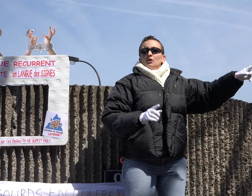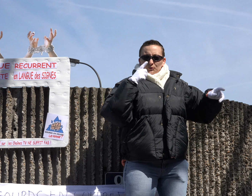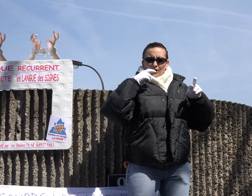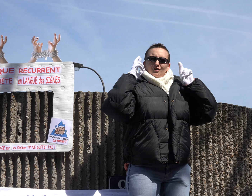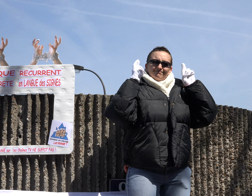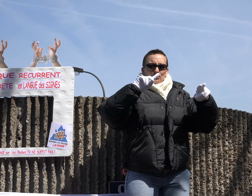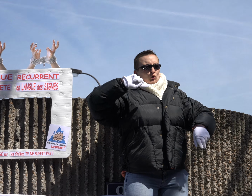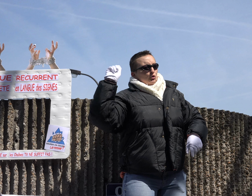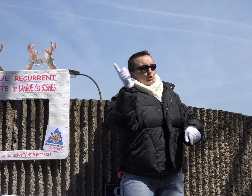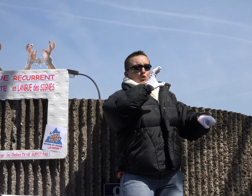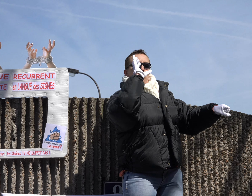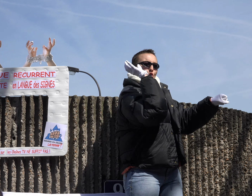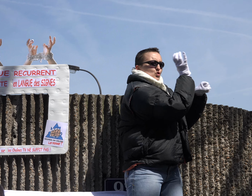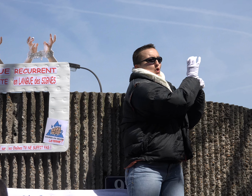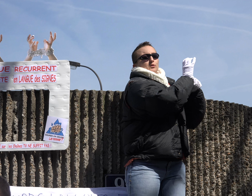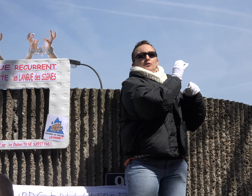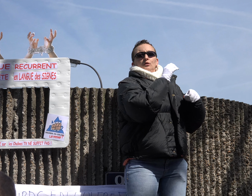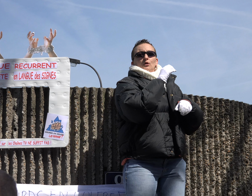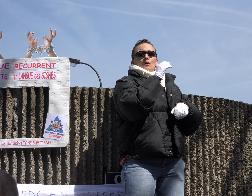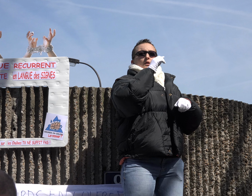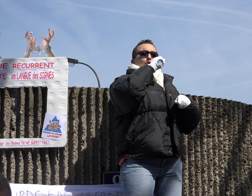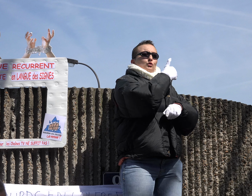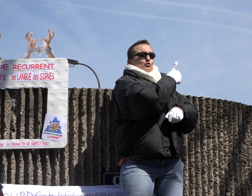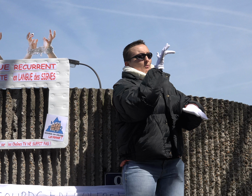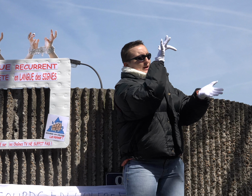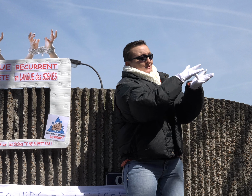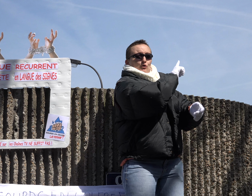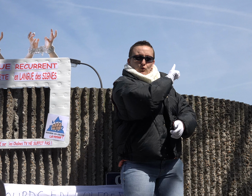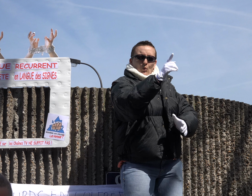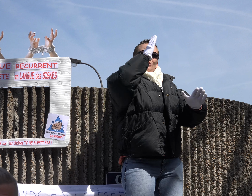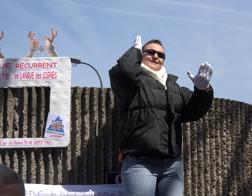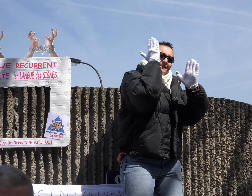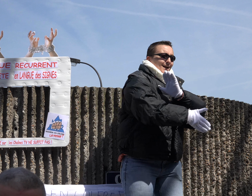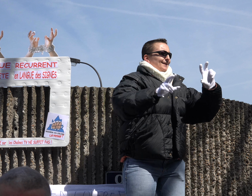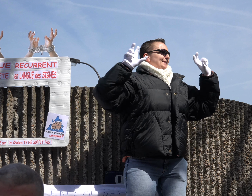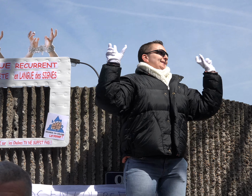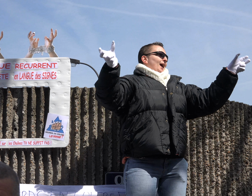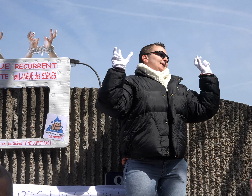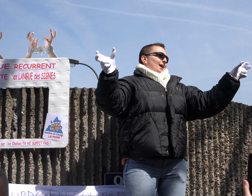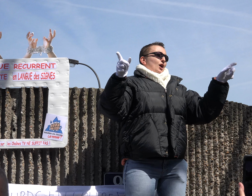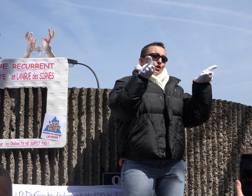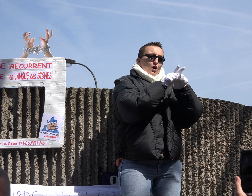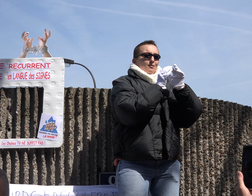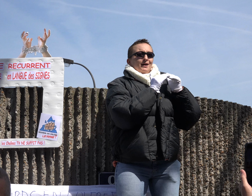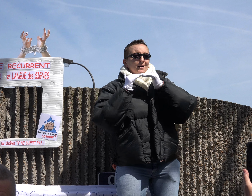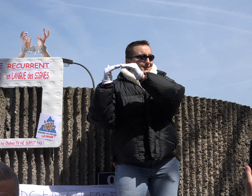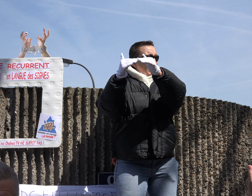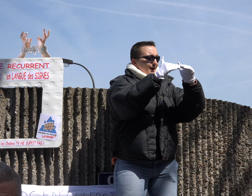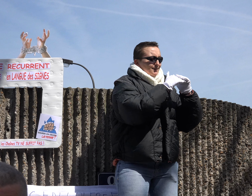personnes qui n'ont pas forcément internet, qui n'ont pas l'habitude, qui voudraient que ce soit en direct à la télévision, qui ne se voit pas sur un site internet, mais direct à la télé. Tout